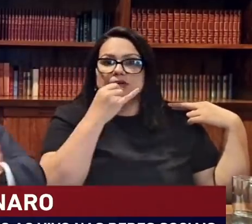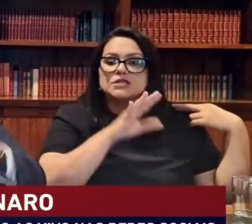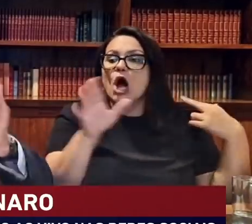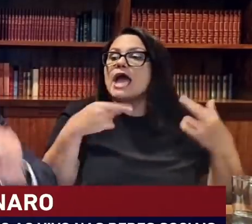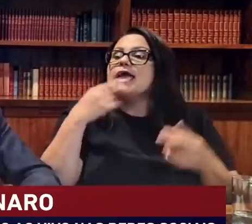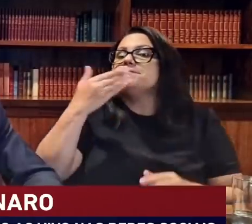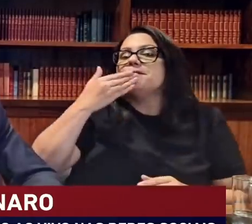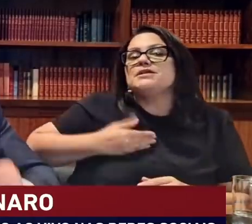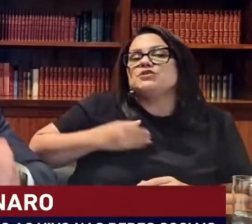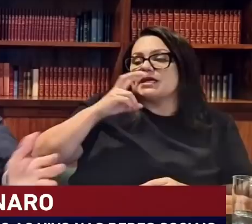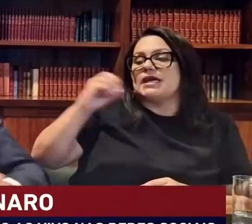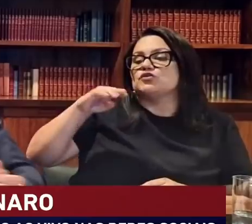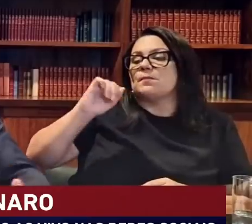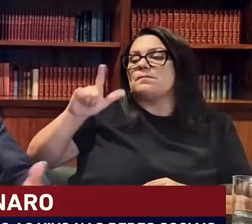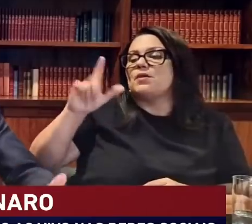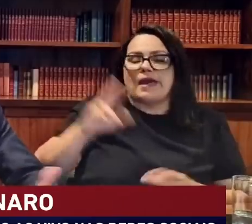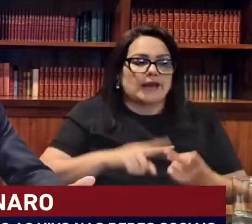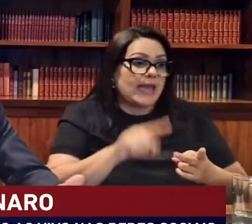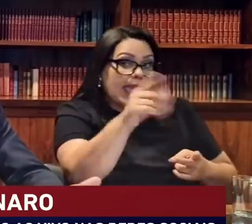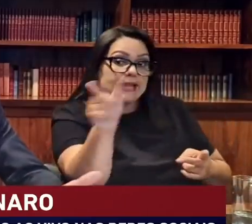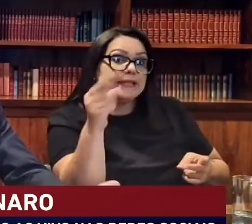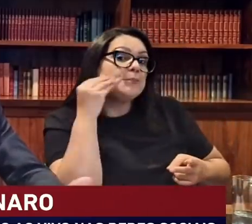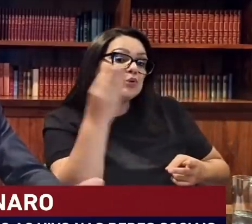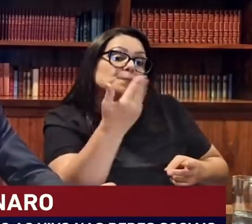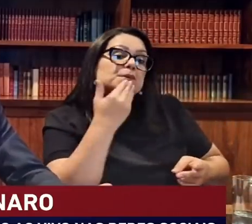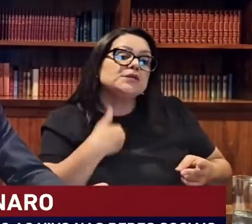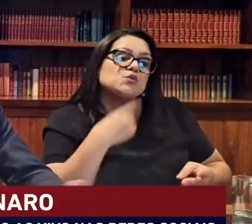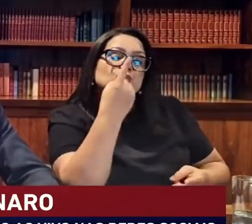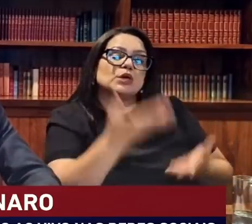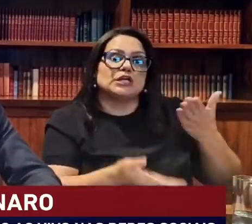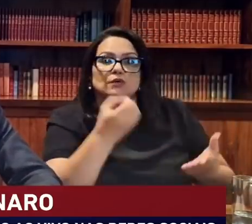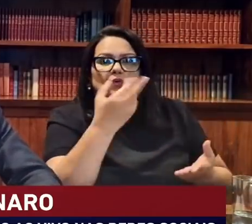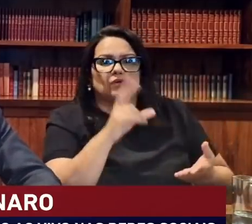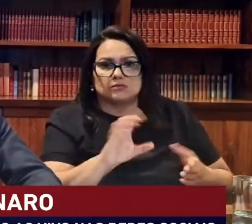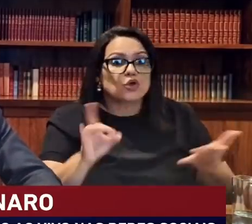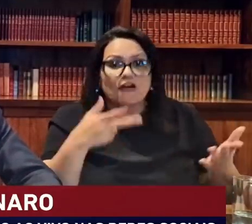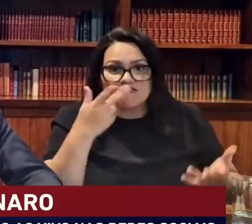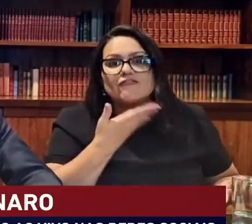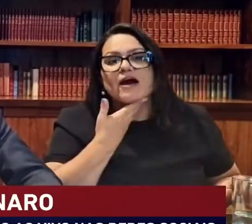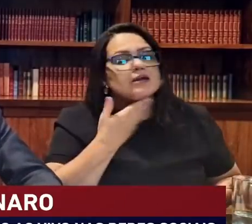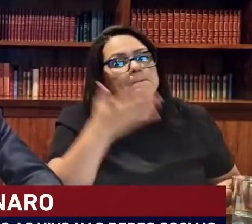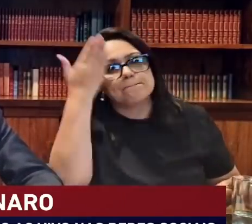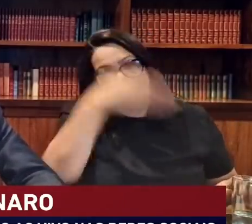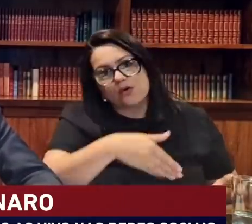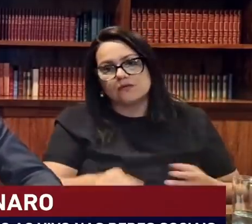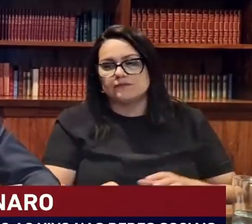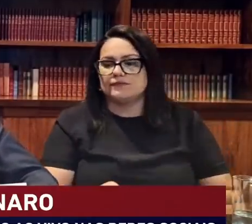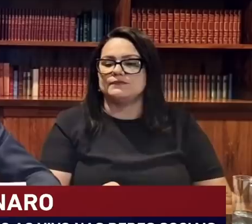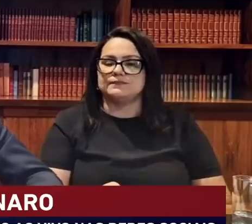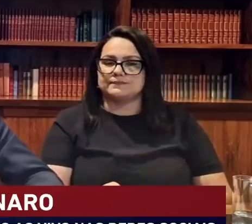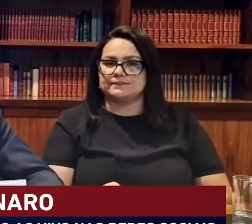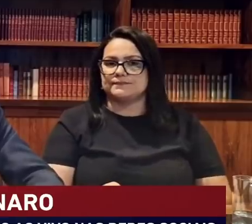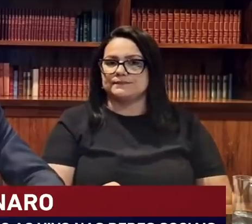ele me pediu 500 mil reais, pediu um quilo de ouro, prova, não. Aí fica complicado. Continuando aqui, trabalho do